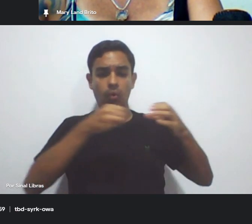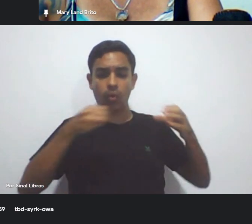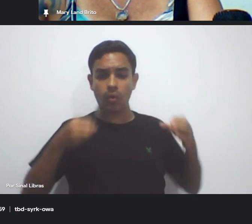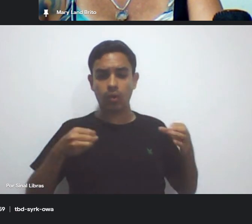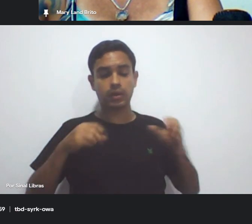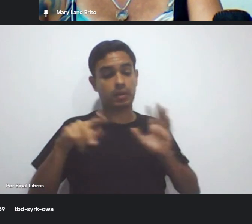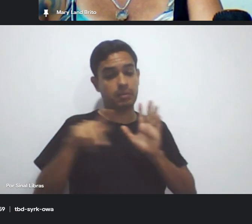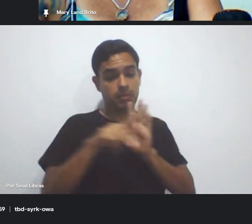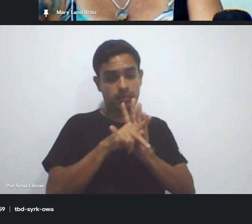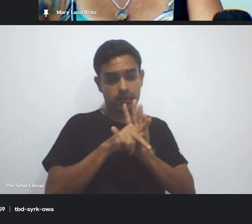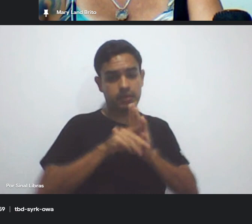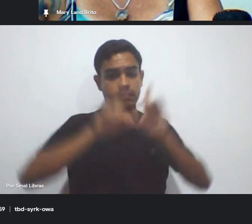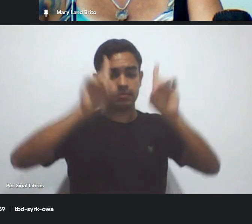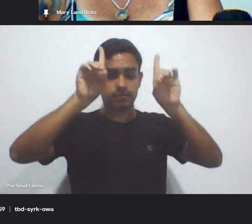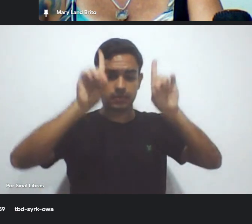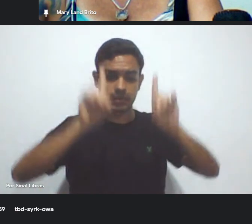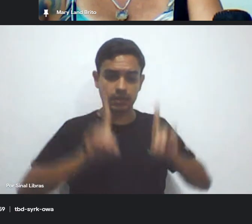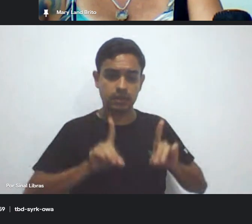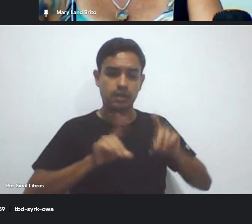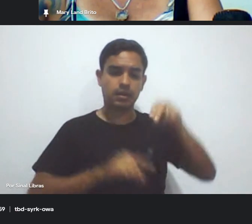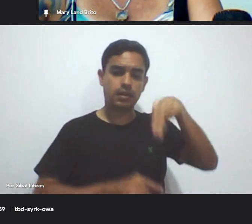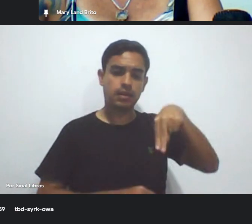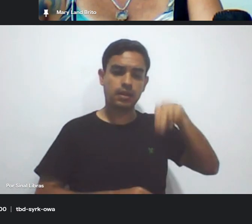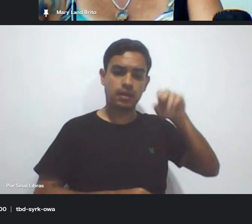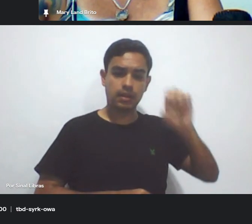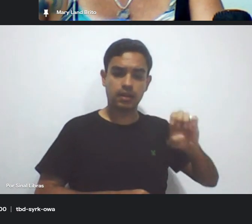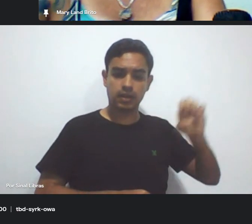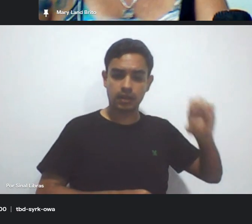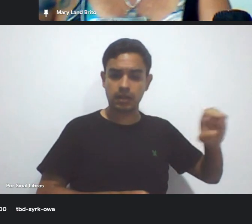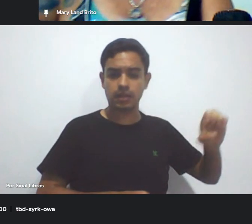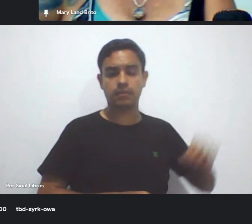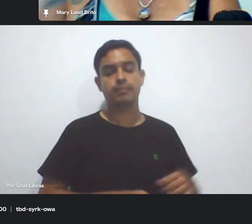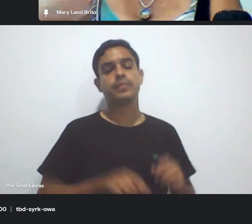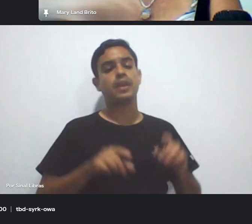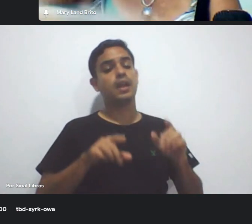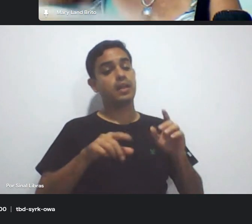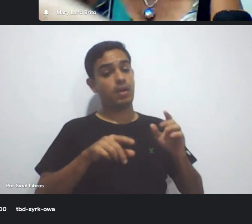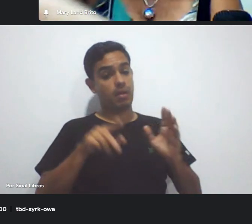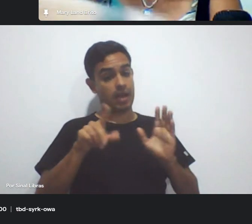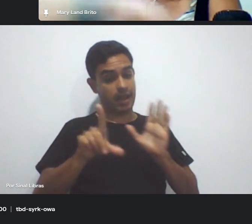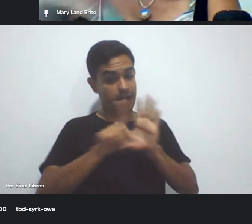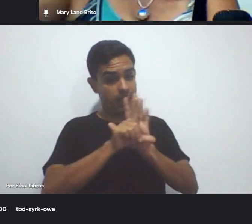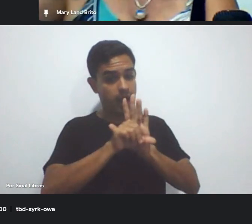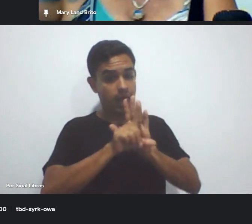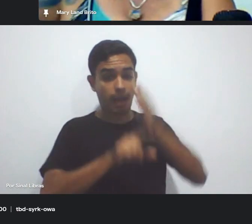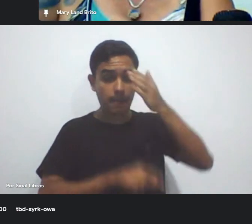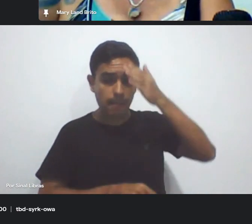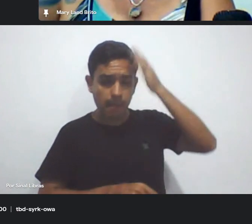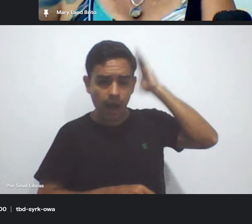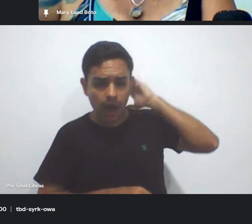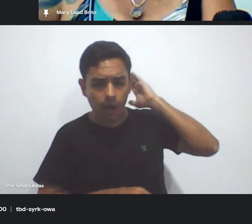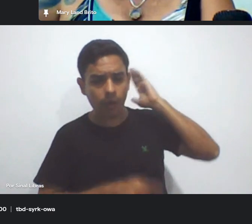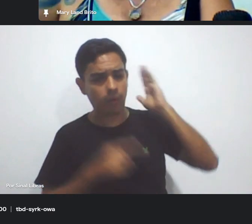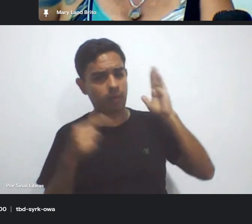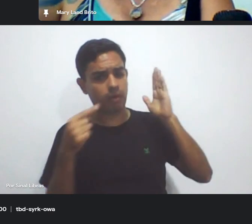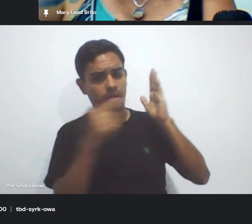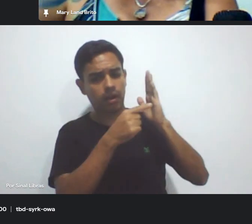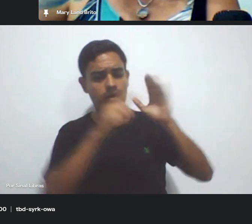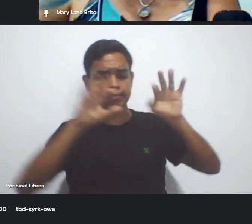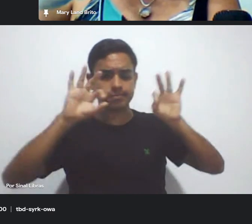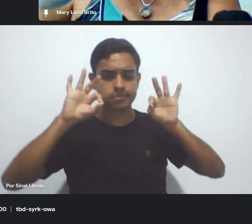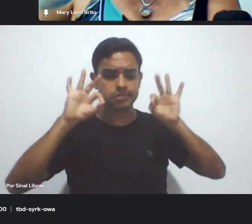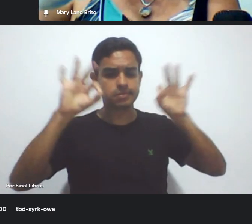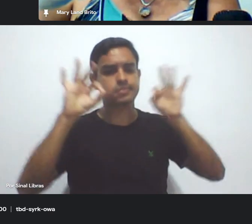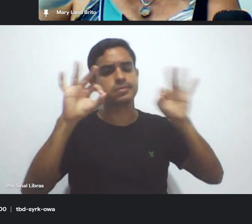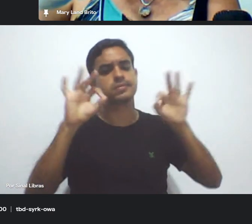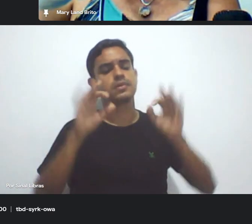a regulamentação que Mário já explicou aí da Paulo Gustavo. Isso é um avanço, é um avanço muito grande de